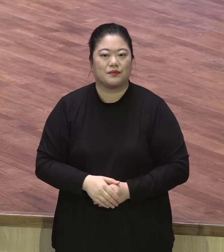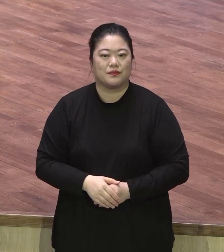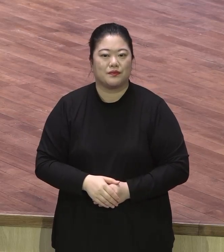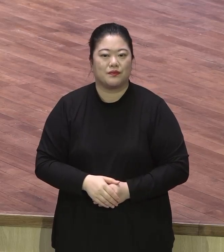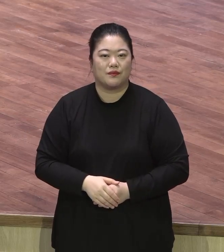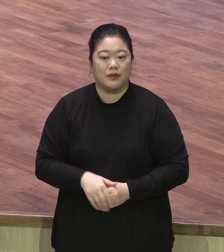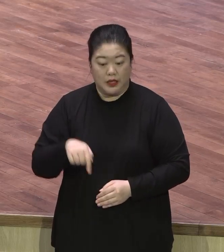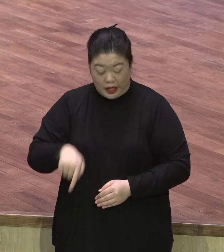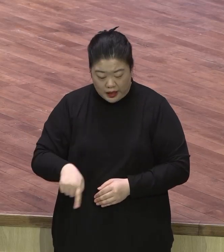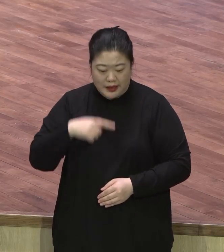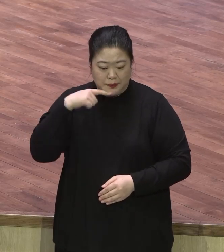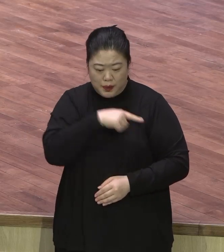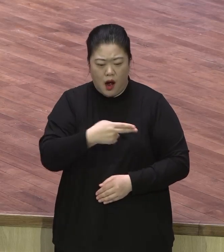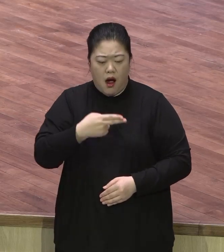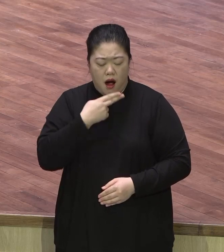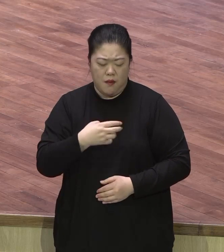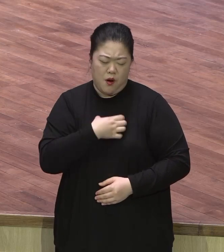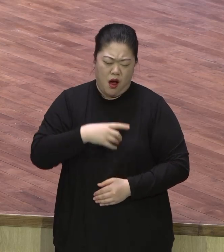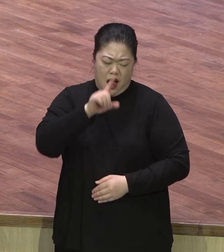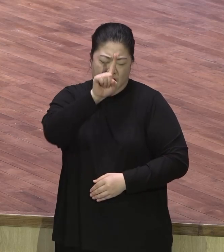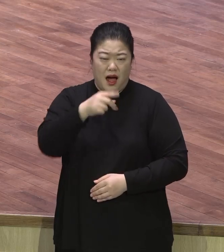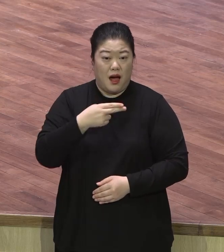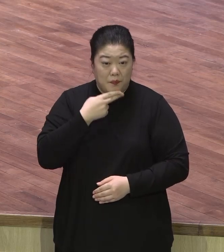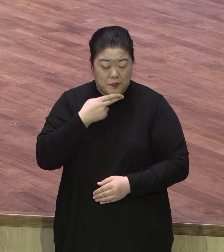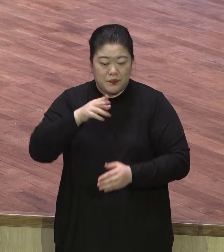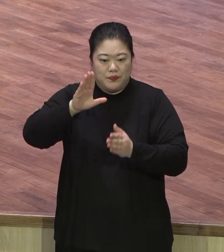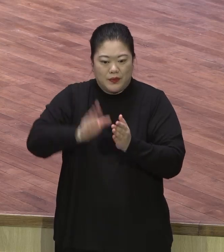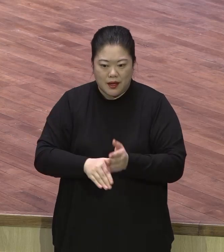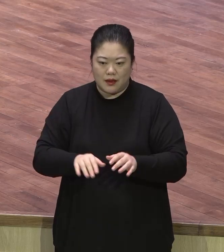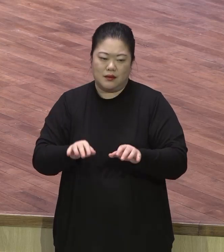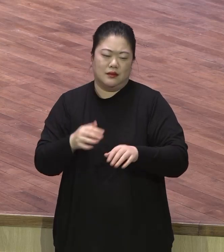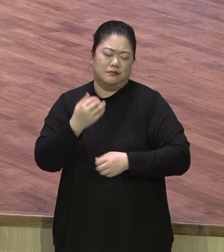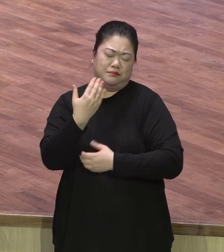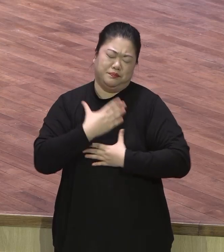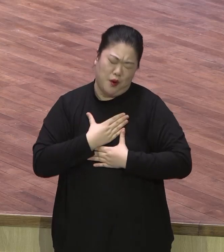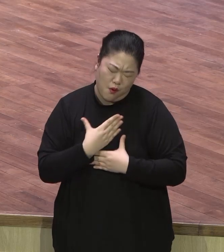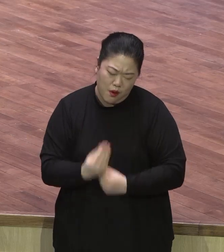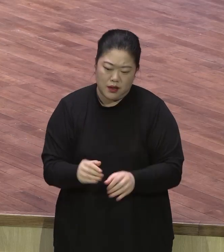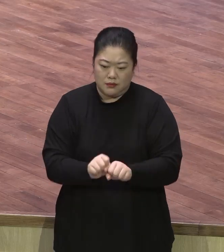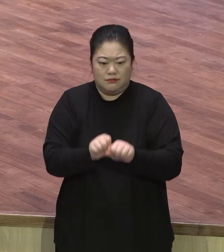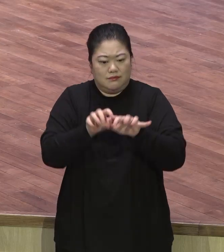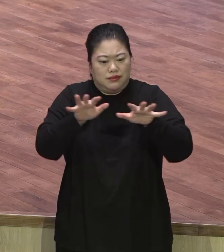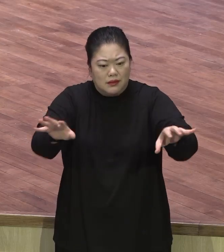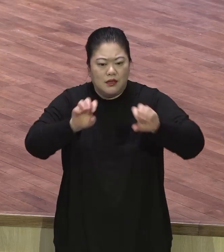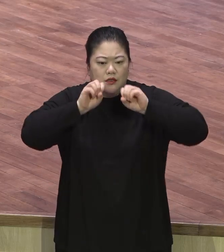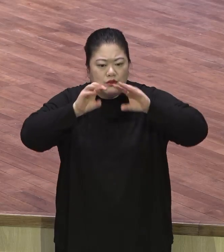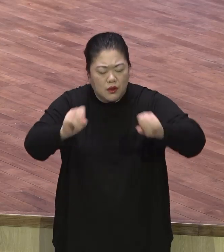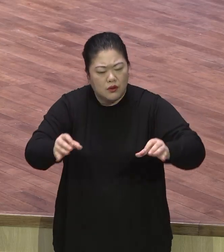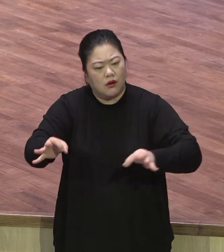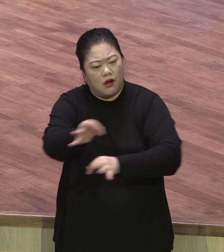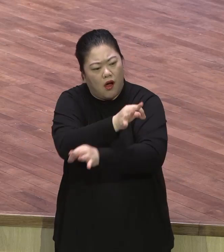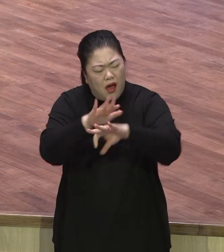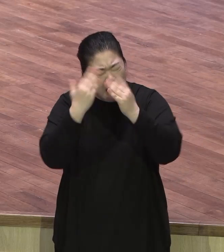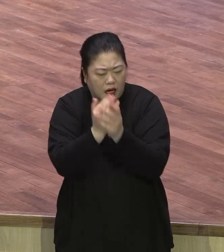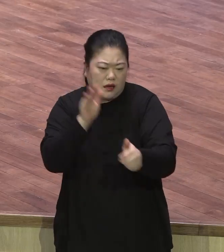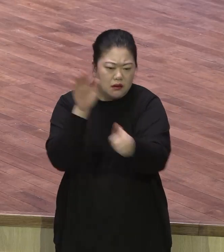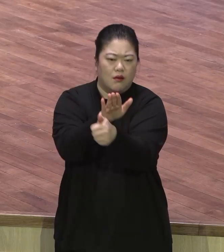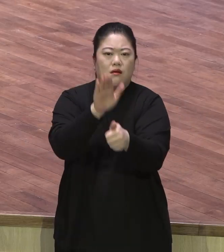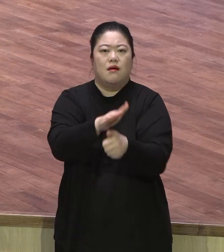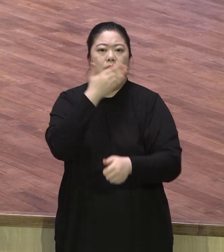확보하면서 성교사가 마음껏 성교할 수 있도록 모든 것 다 해줘야 돼요 차가 없어서